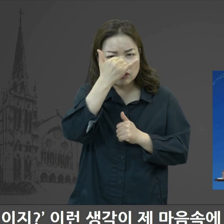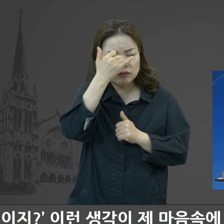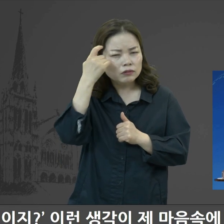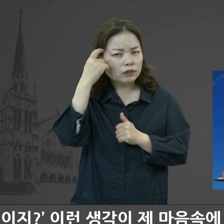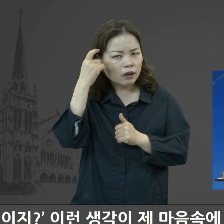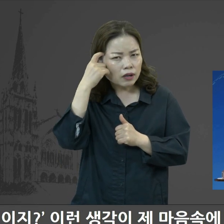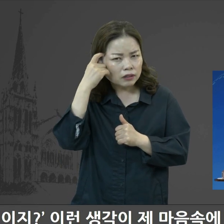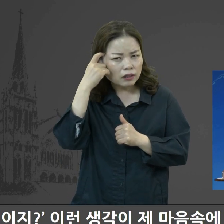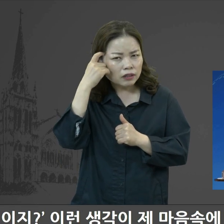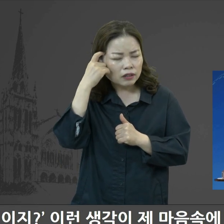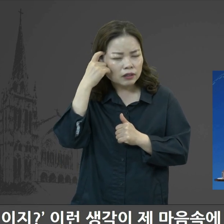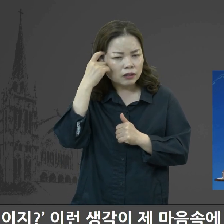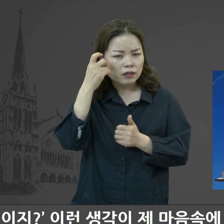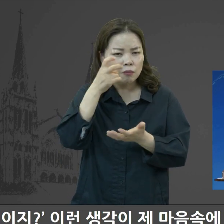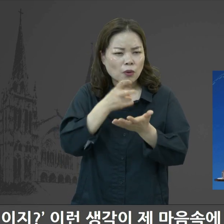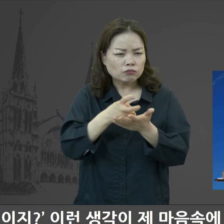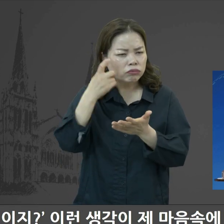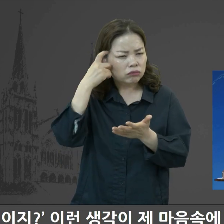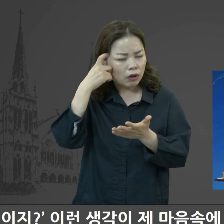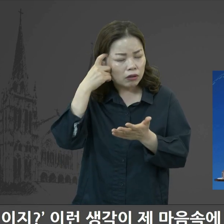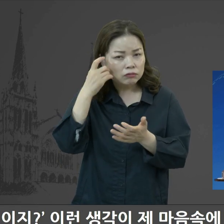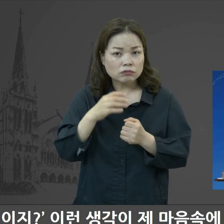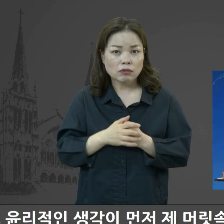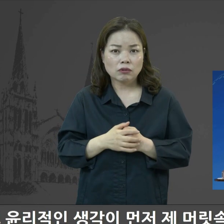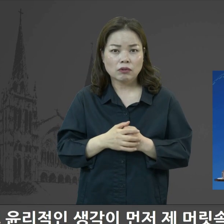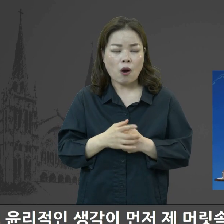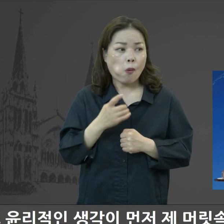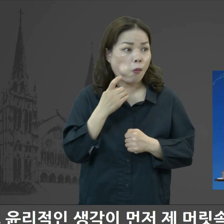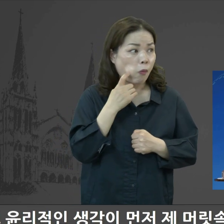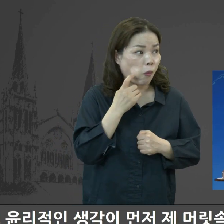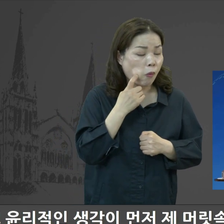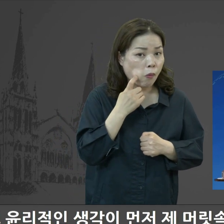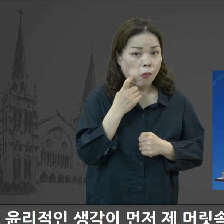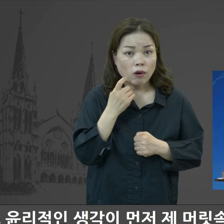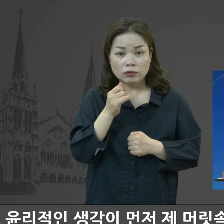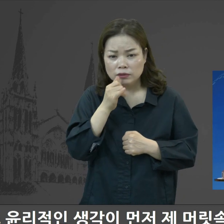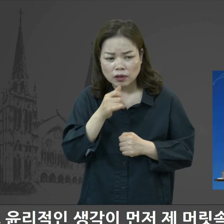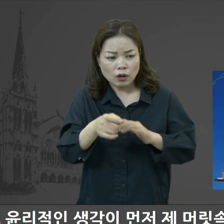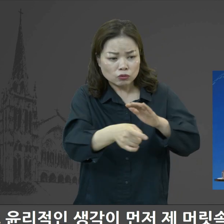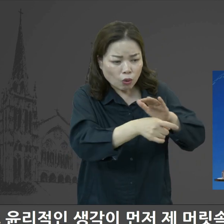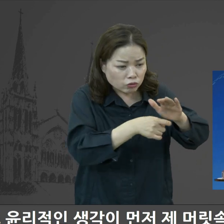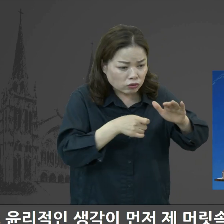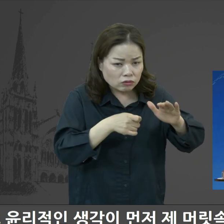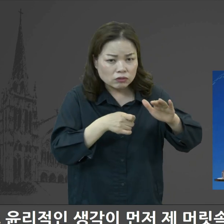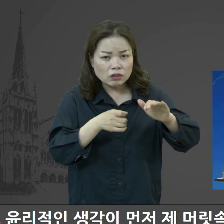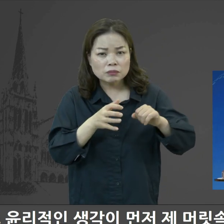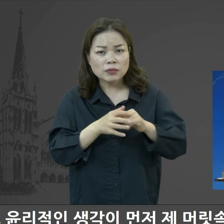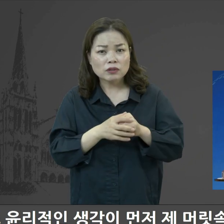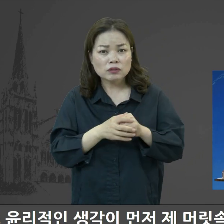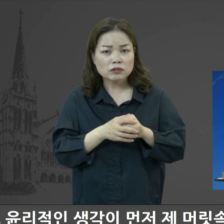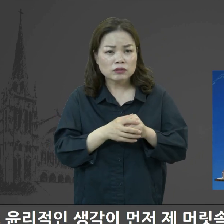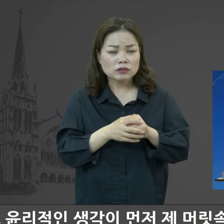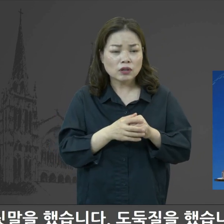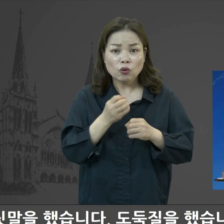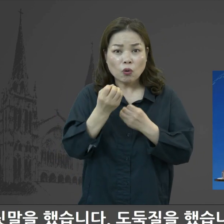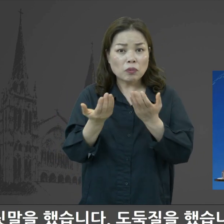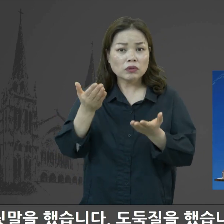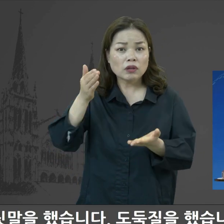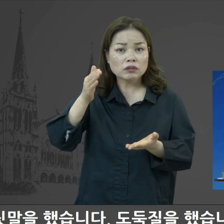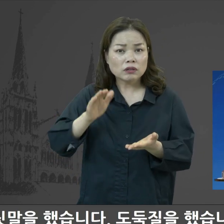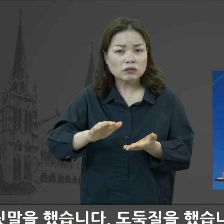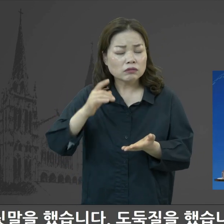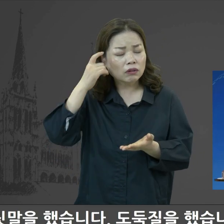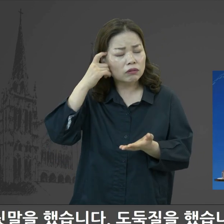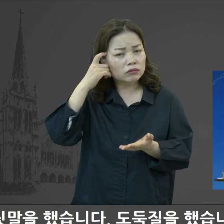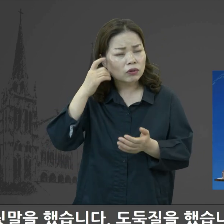생각이 먼저 제 마음속에 딱 드는 거예요. 그러면서 뭐 거짓말을 했습니다, 도둑질을 했습니다, 뭐 이런 거를 고백해야 된다라고